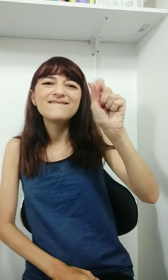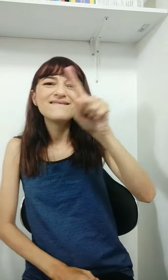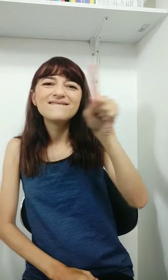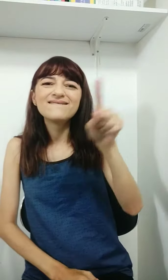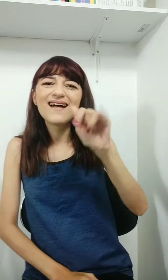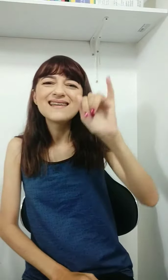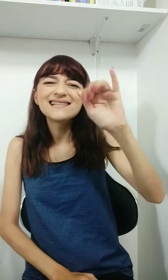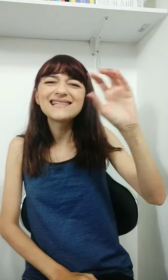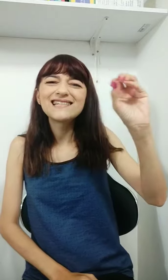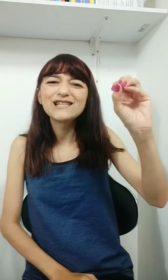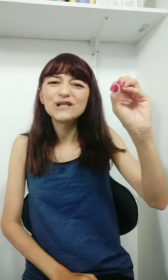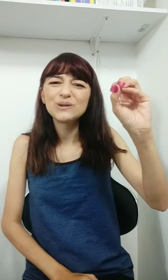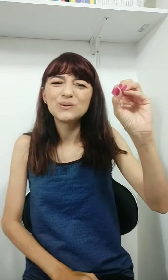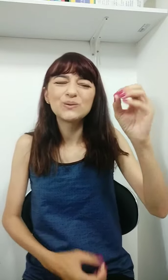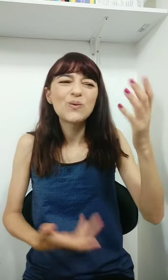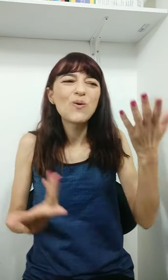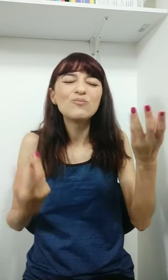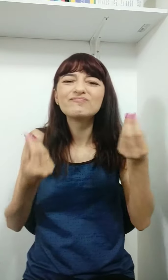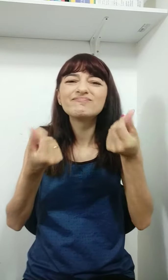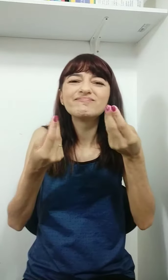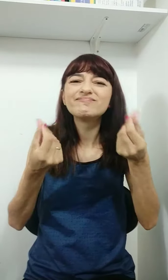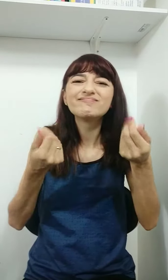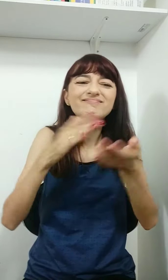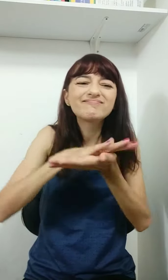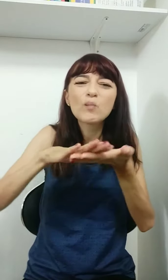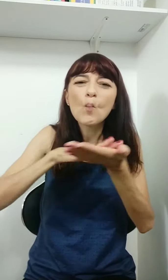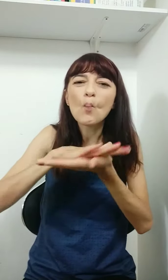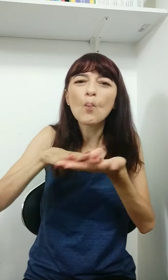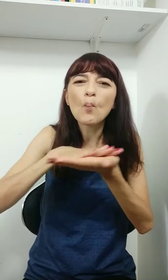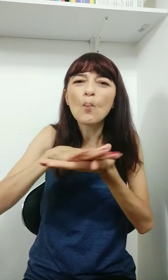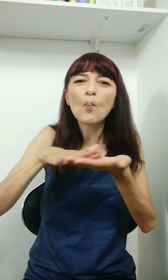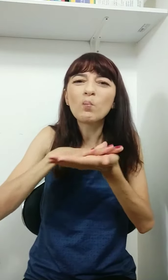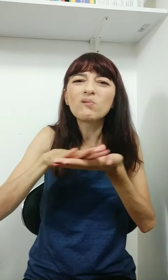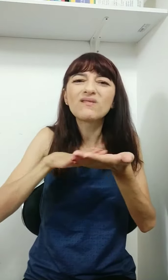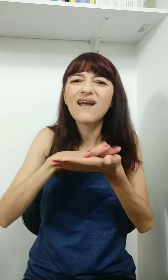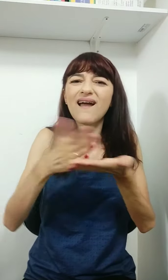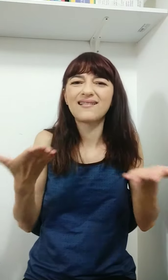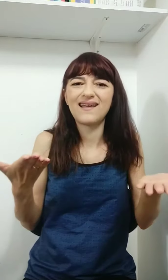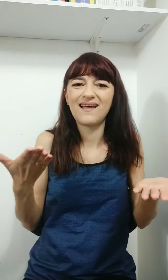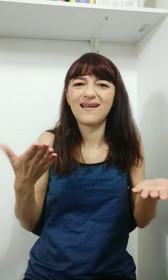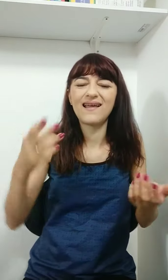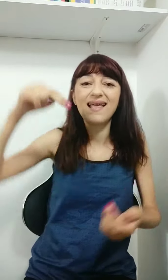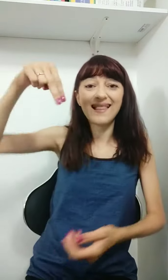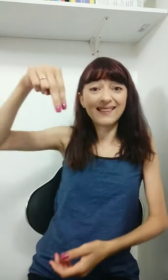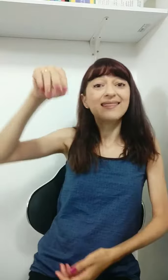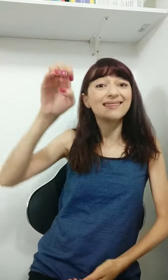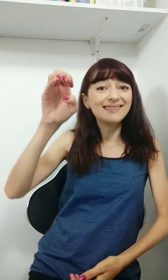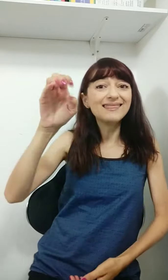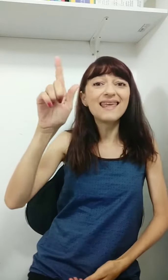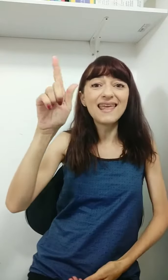vazio, como se não tivesse nada. Então, ou seja, não tem nada a ver com obrigado e de nada com essa expressão,